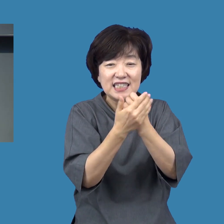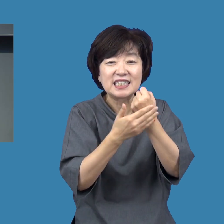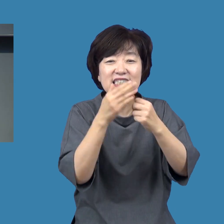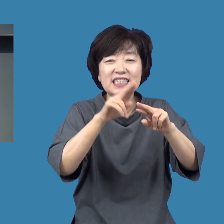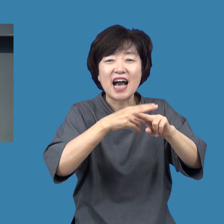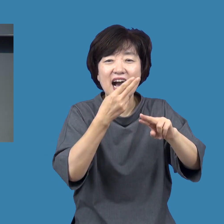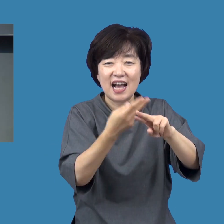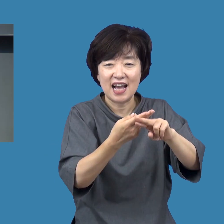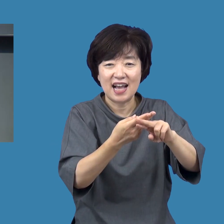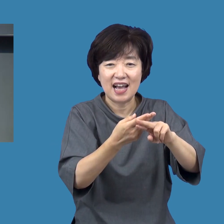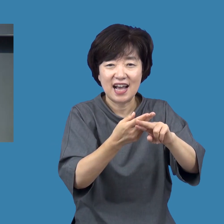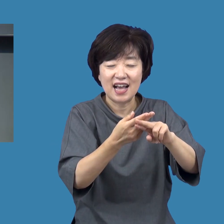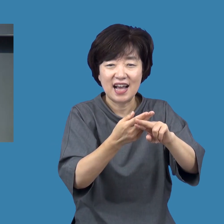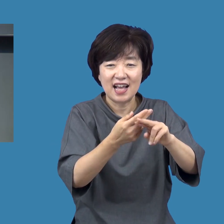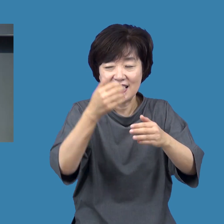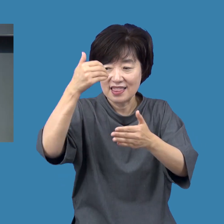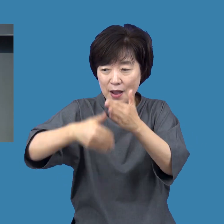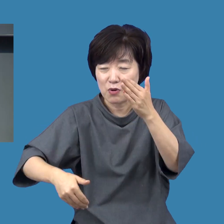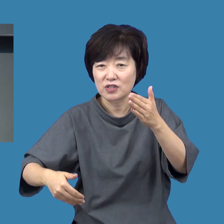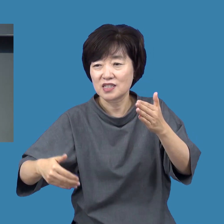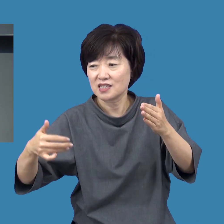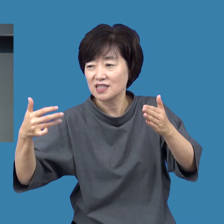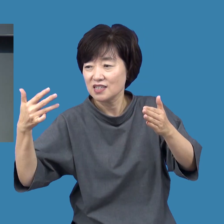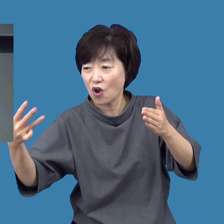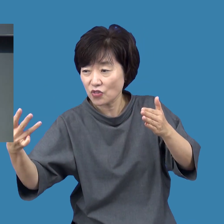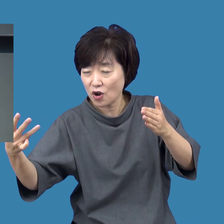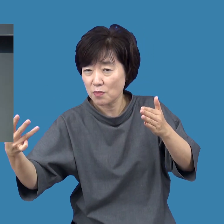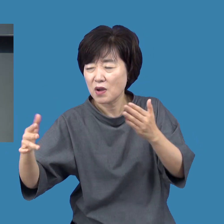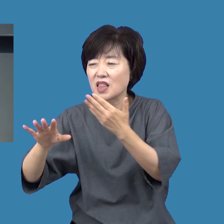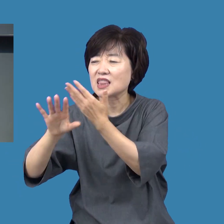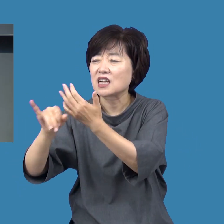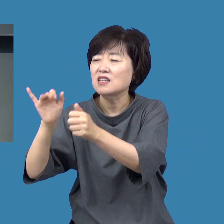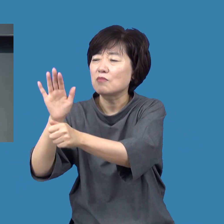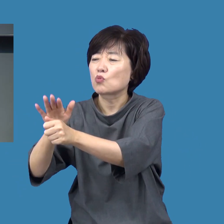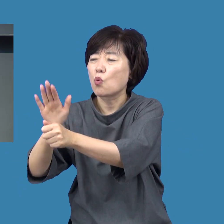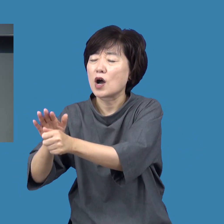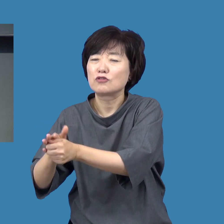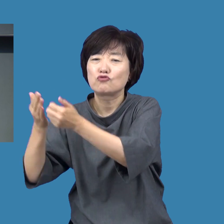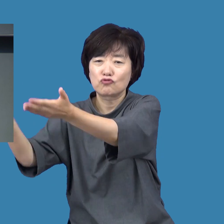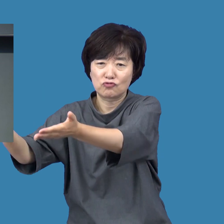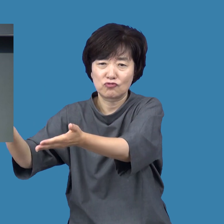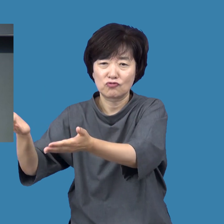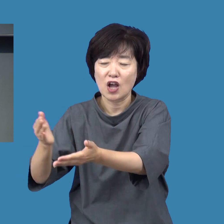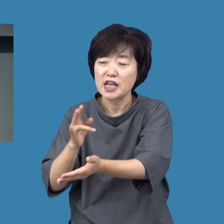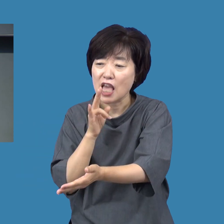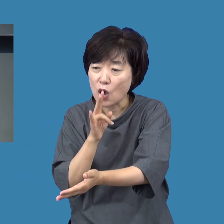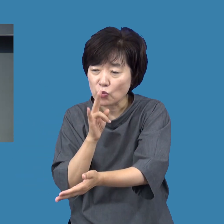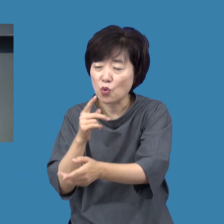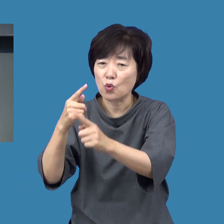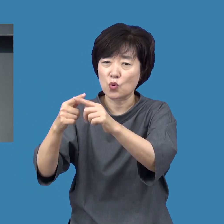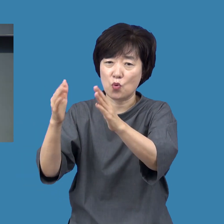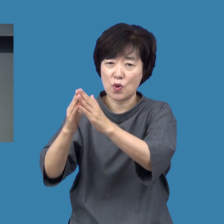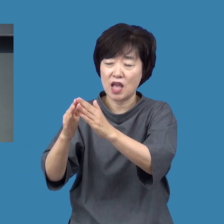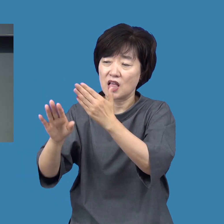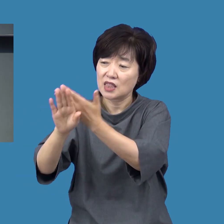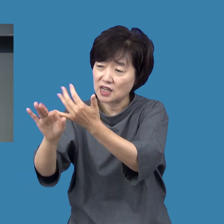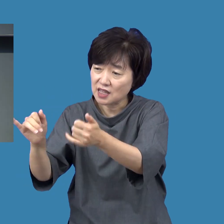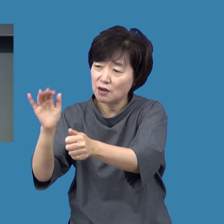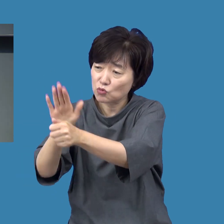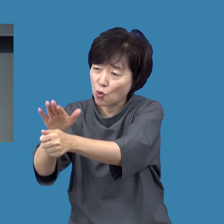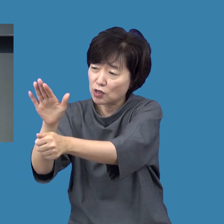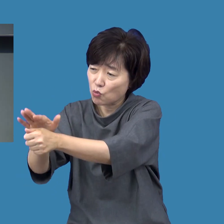게 나머지 8가지는요 다 다른 사람을 도와서 세워주는 거예요. 예언도 교회를 다른 사람들을 세워주는